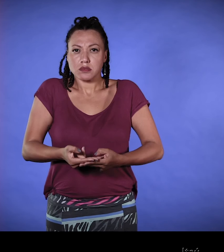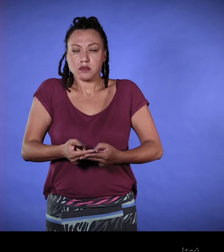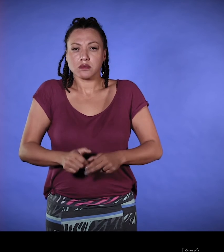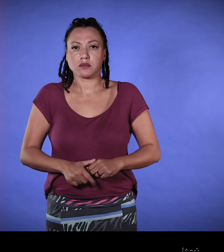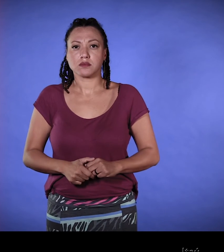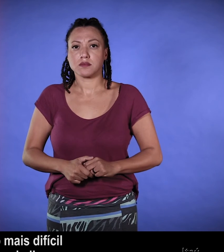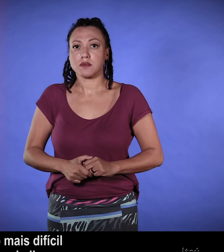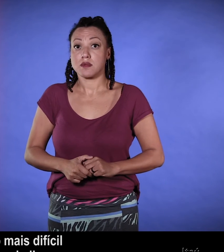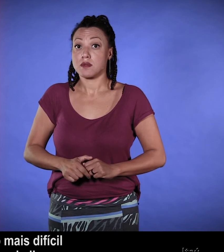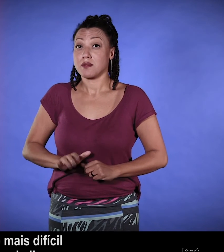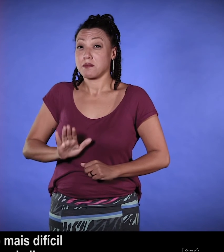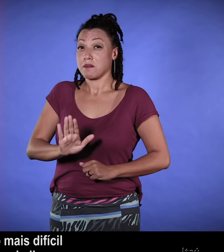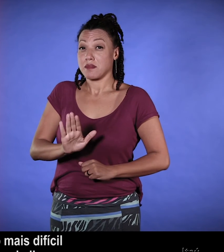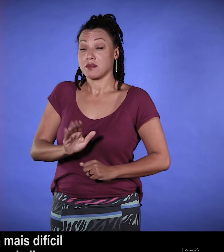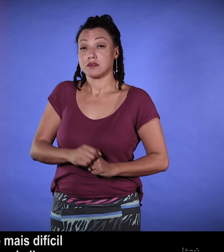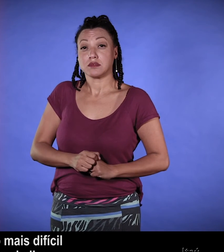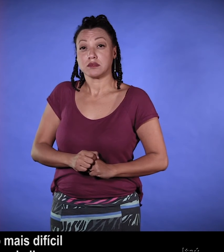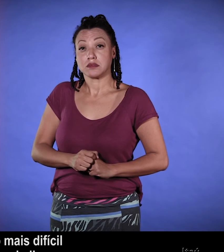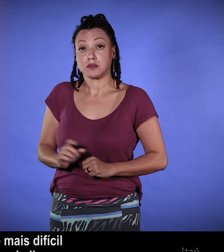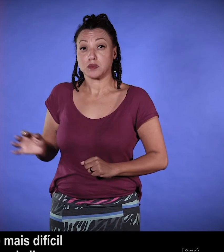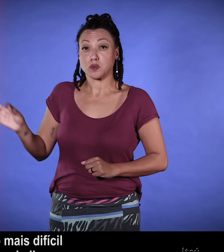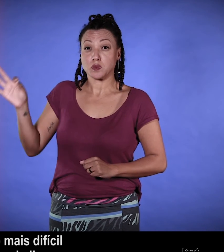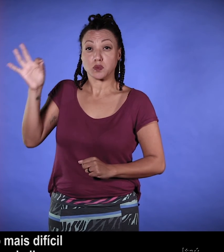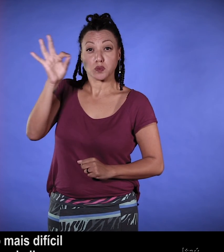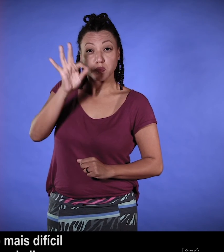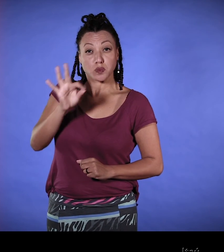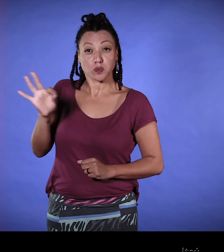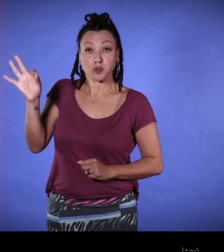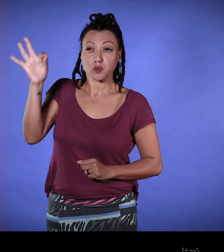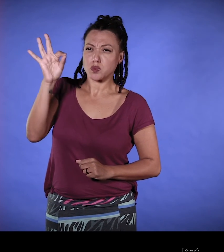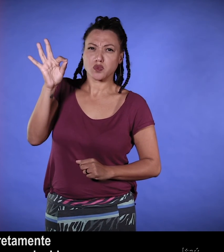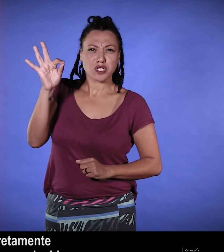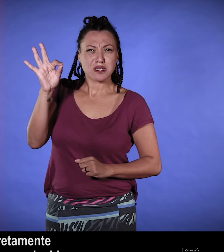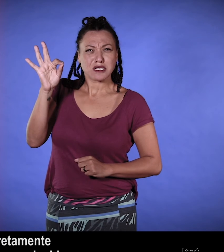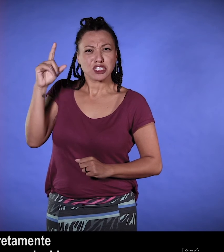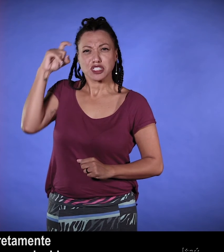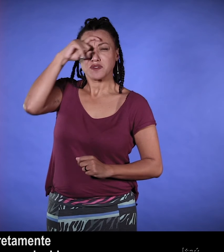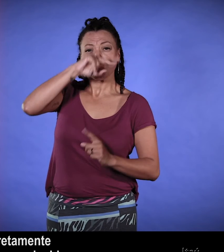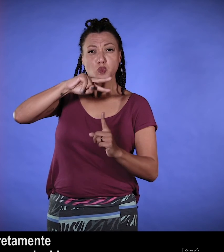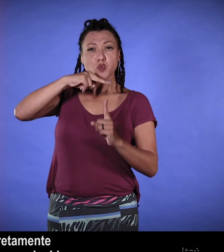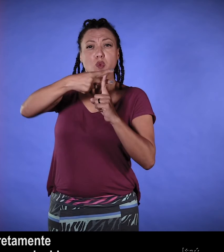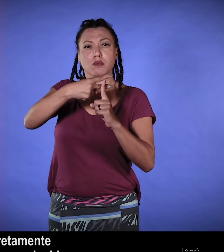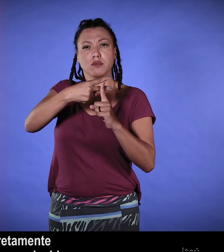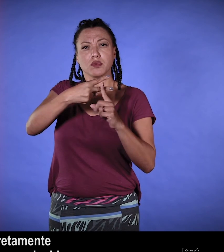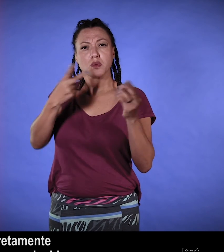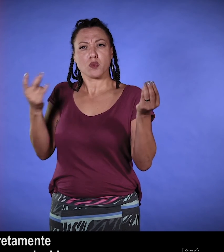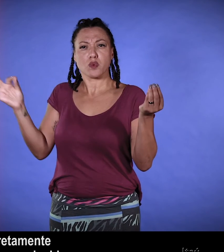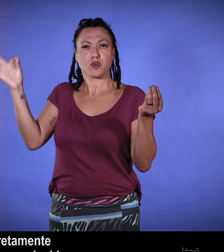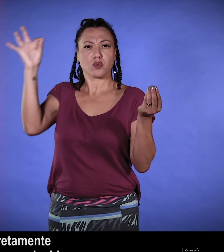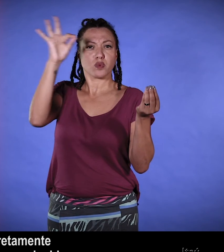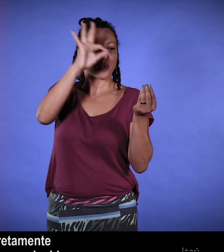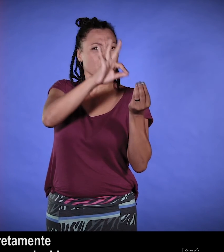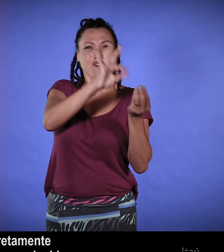paciente. Mas eu acho mais difícil ser como a abelha, que vai direito